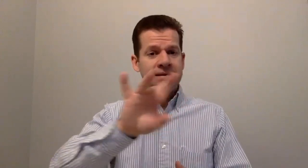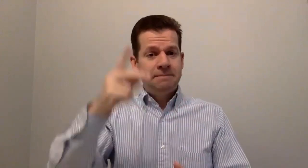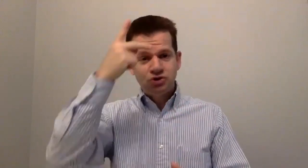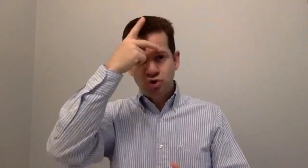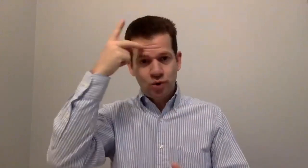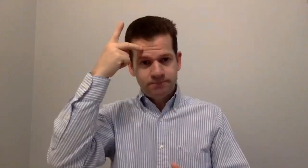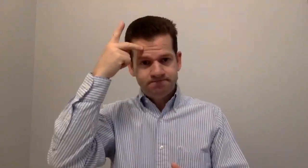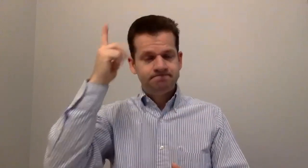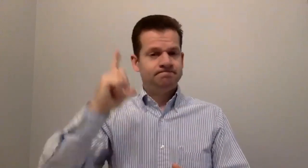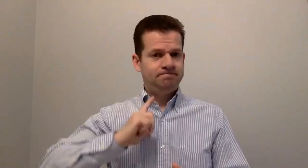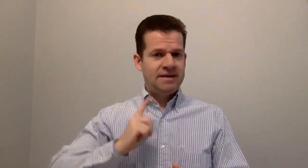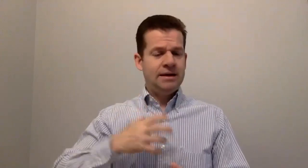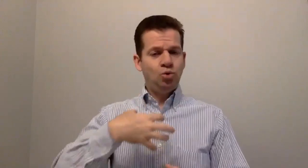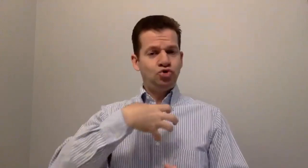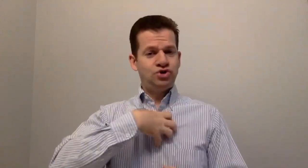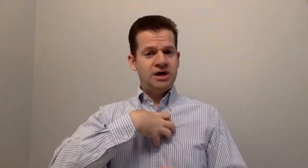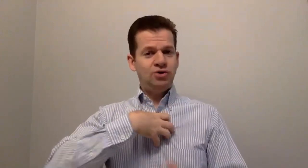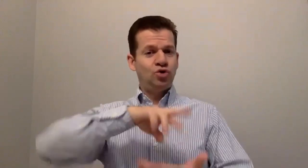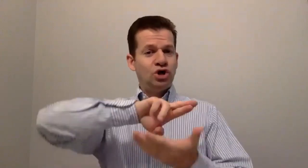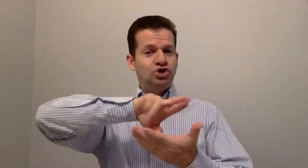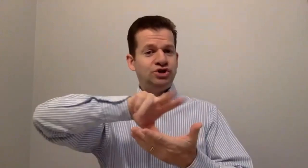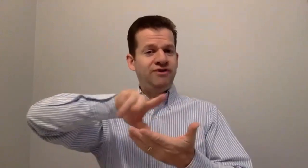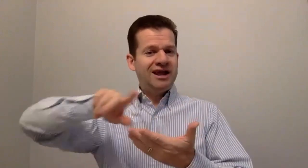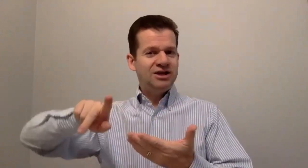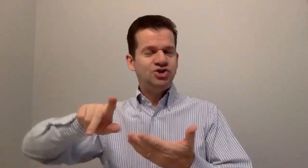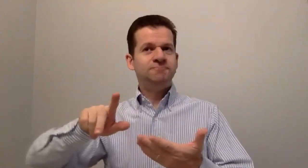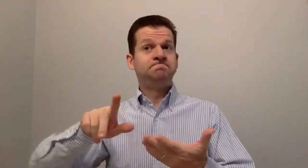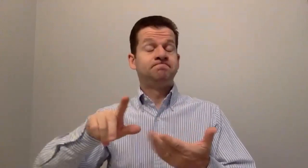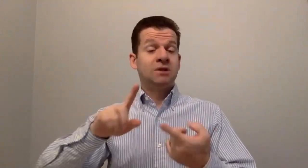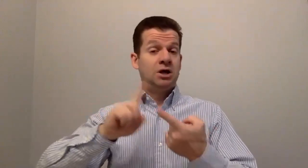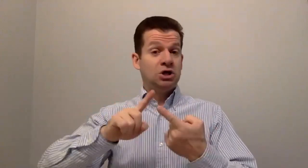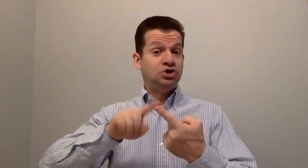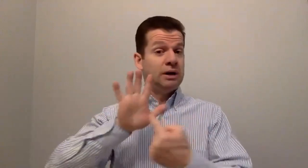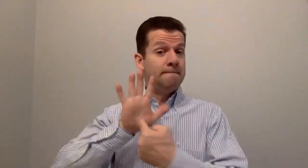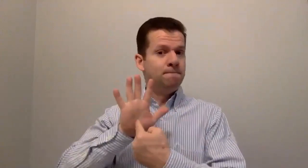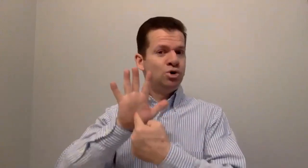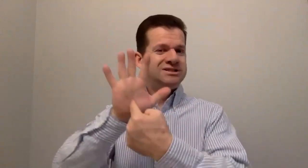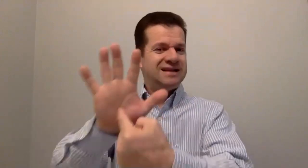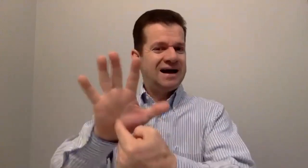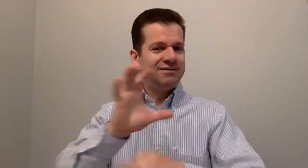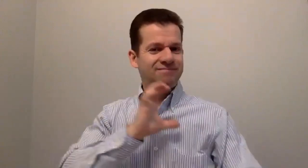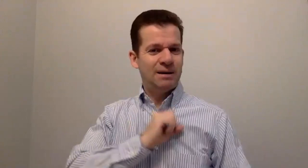Cada pessoa tem um jeito diferente de mostrar